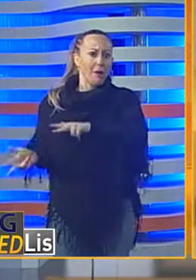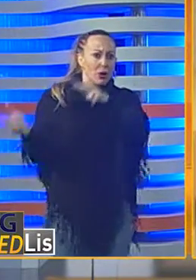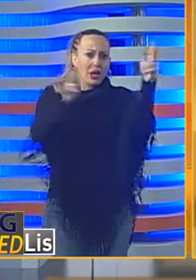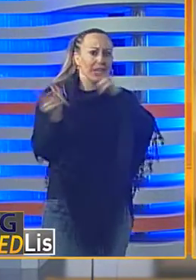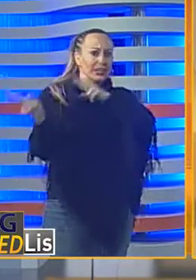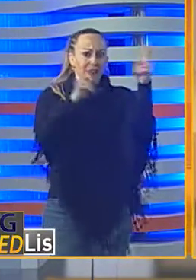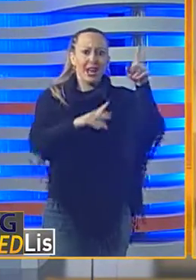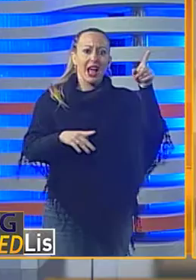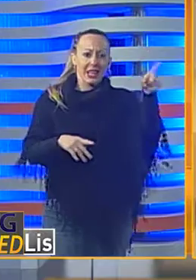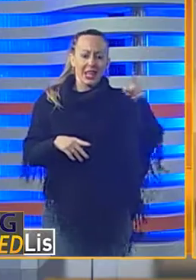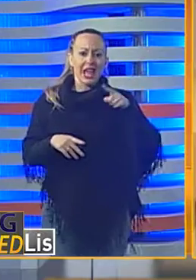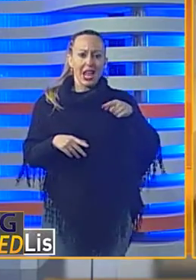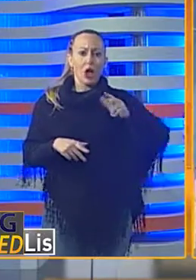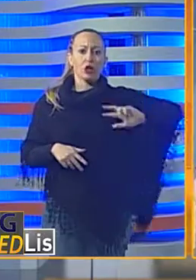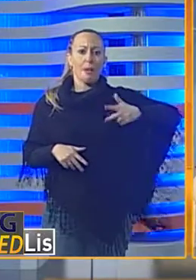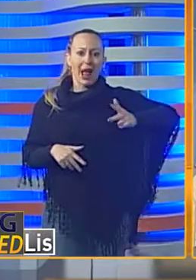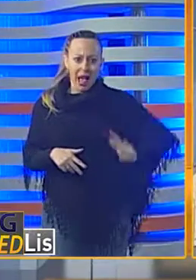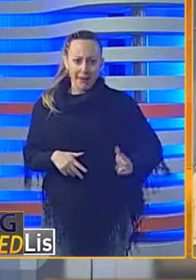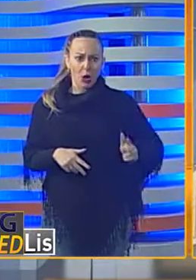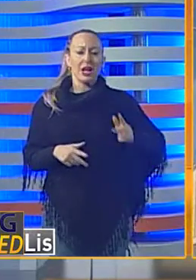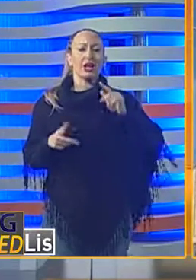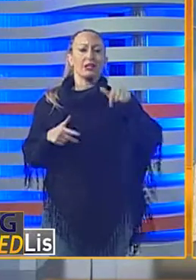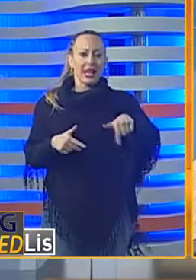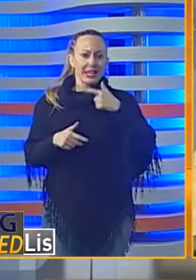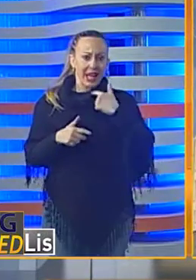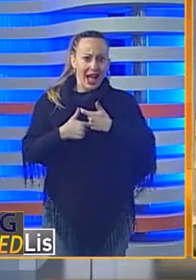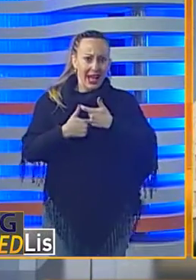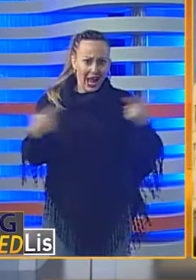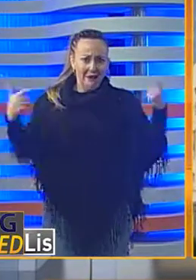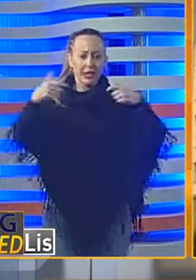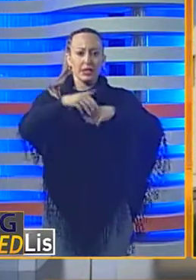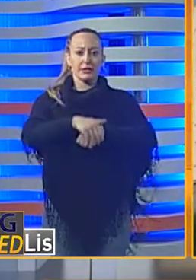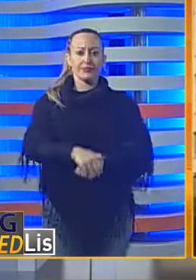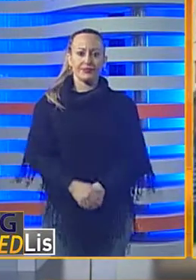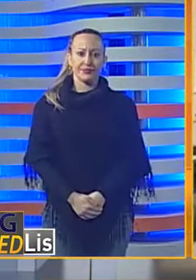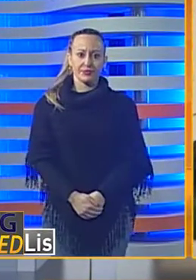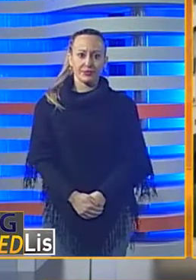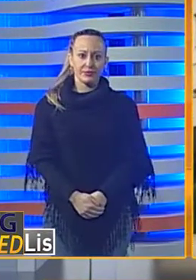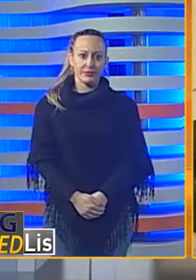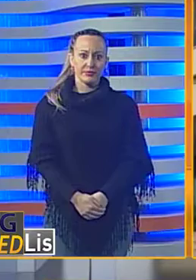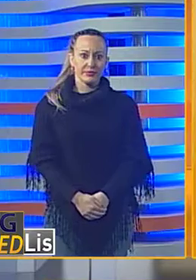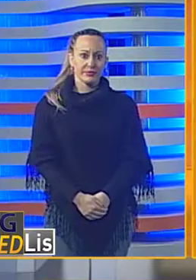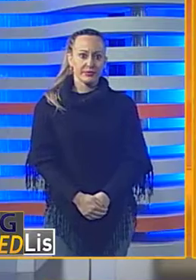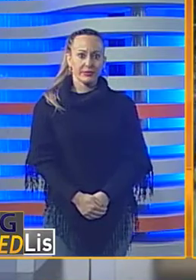Immediatamente soccorso, è stato trasportato in ospedale. Le sue condizioni sarebbero gravi.